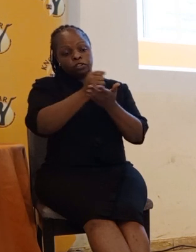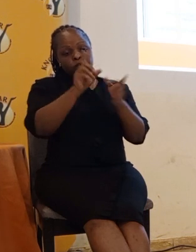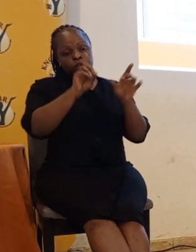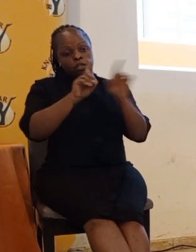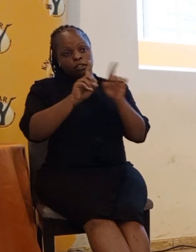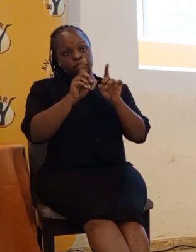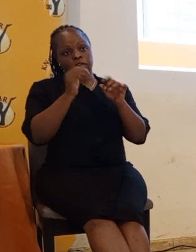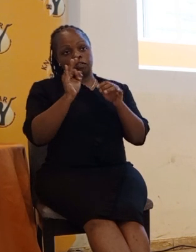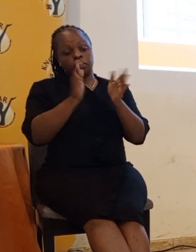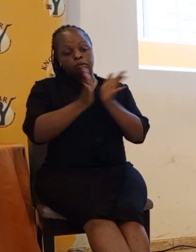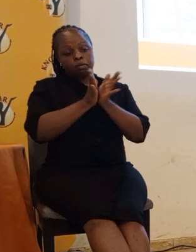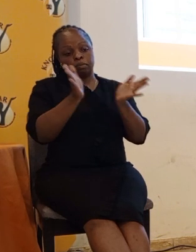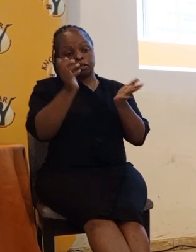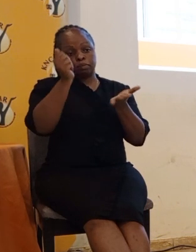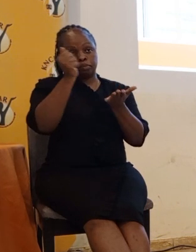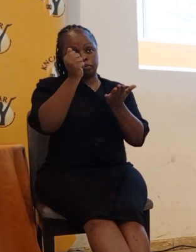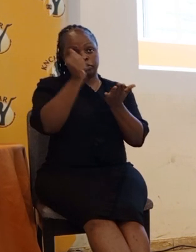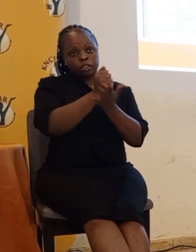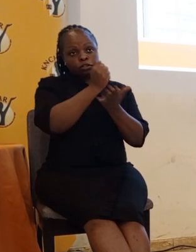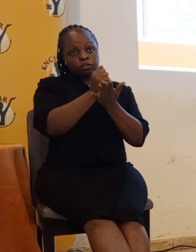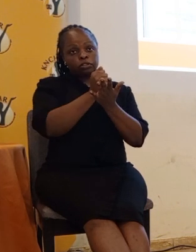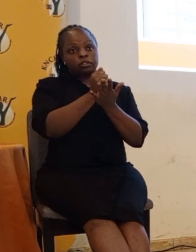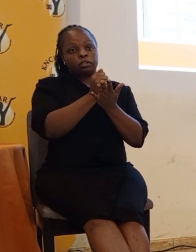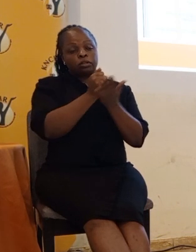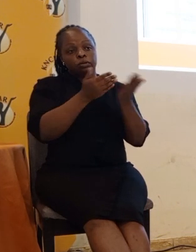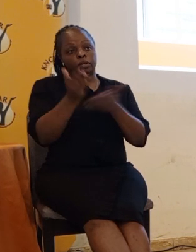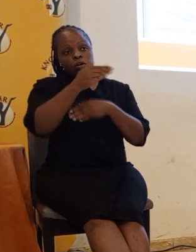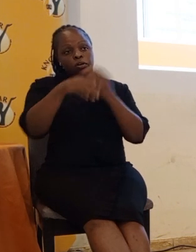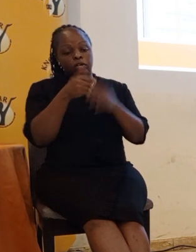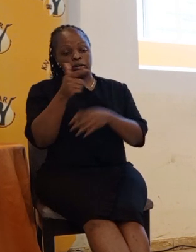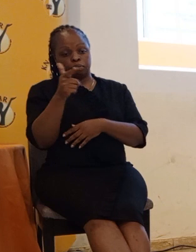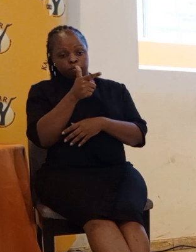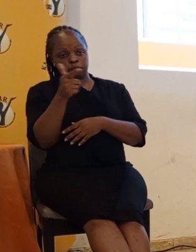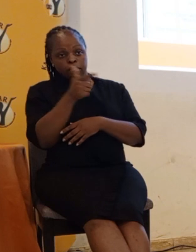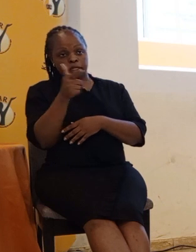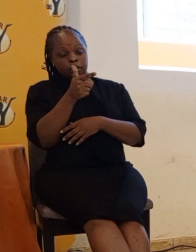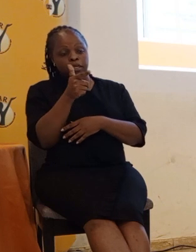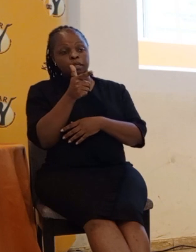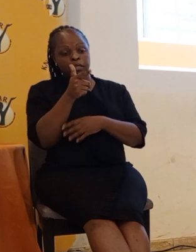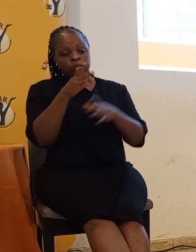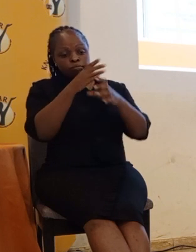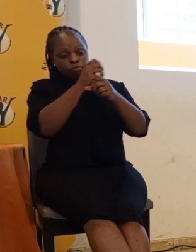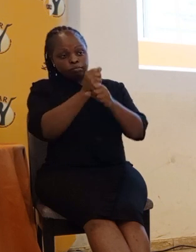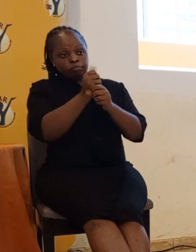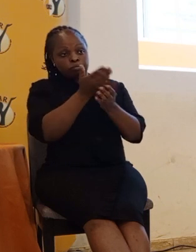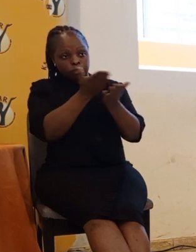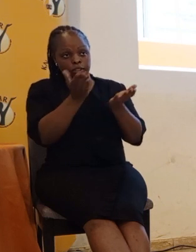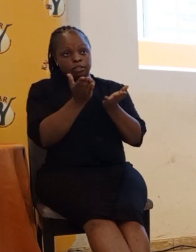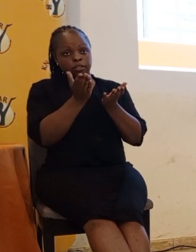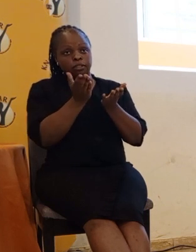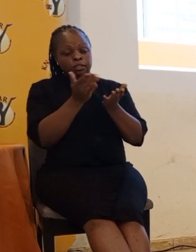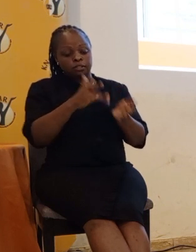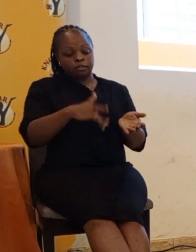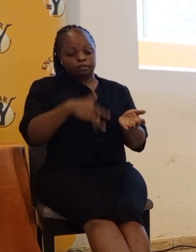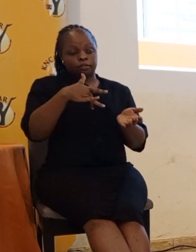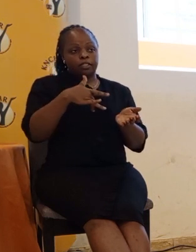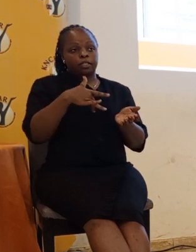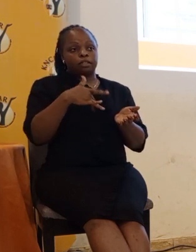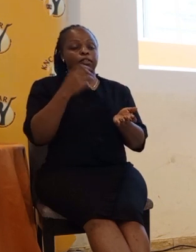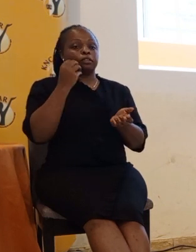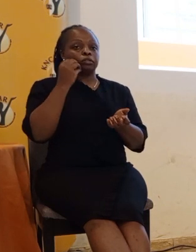Public Prosecutions, karibuni. All media houses ambao mmehudhuria pia mjisikie